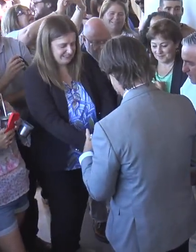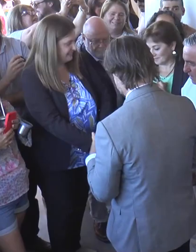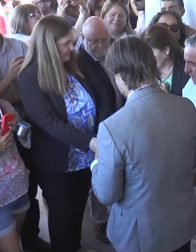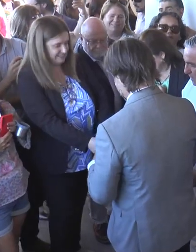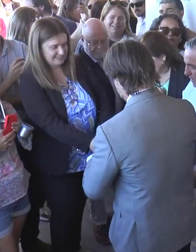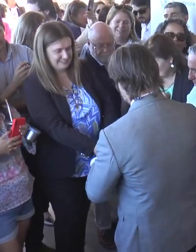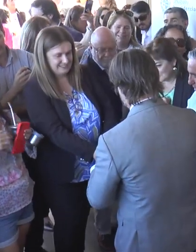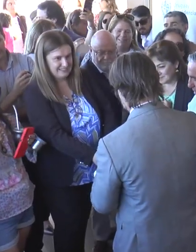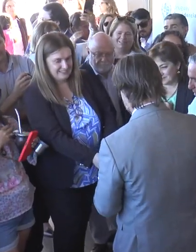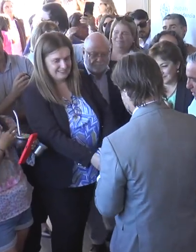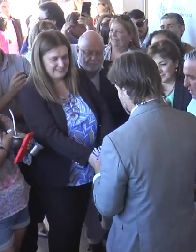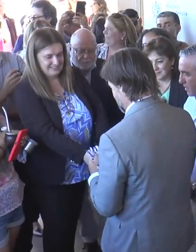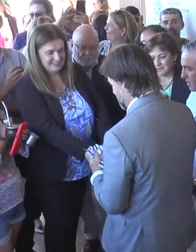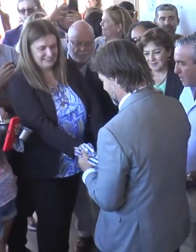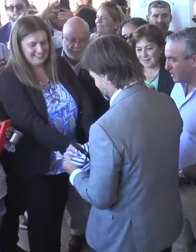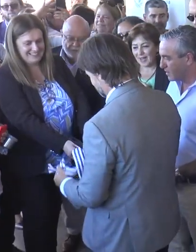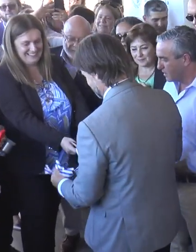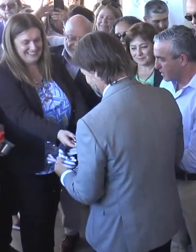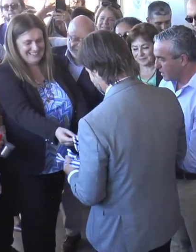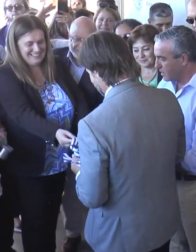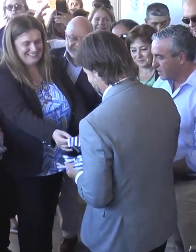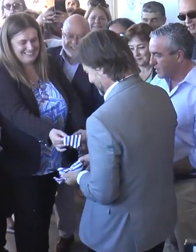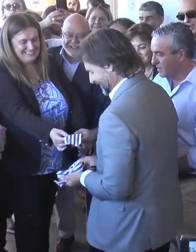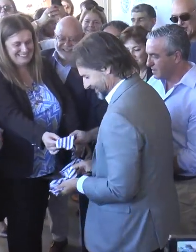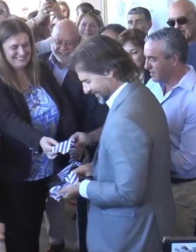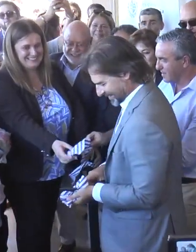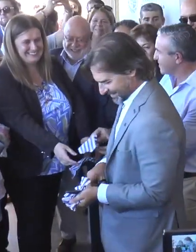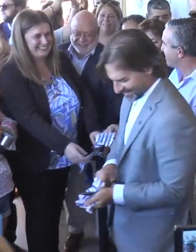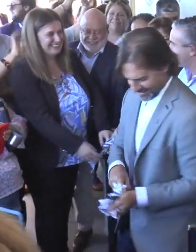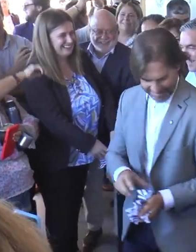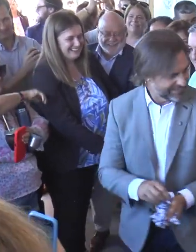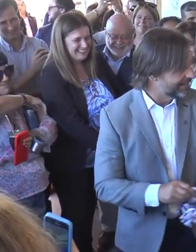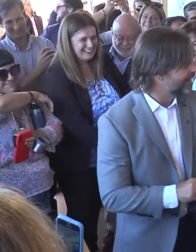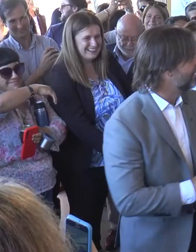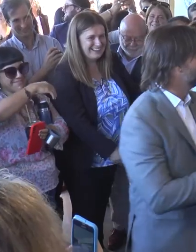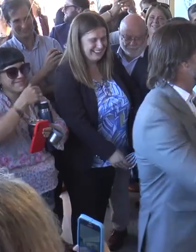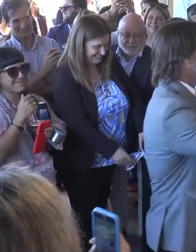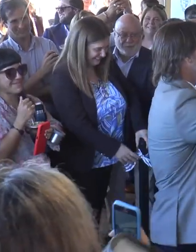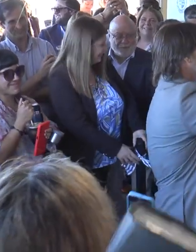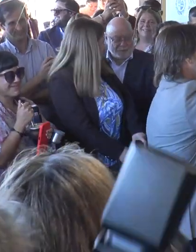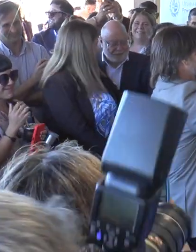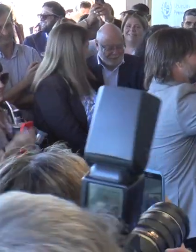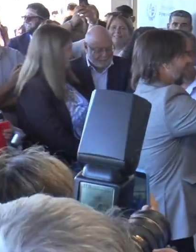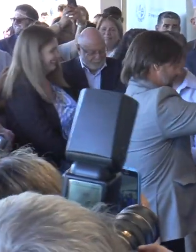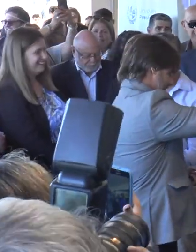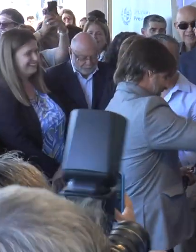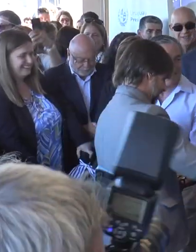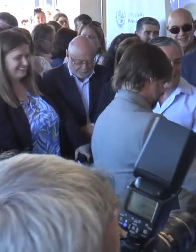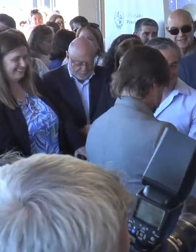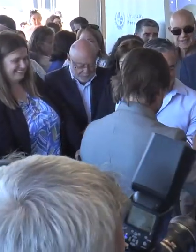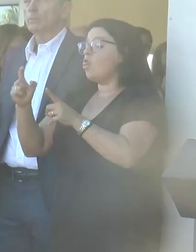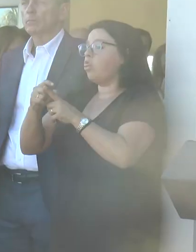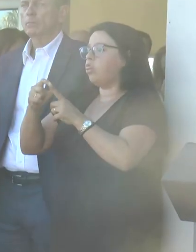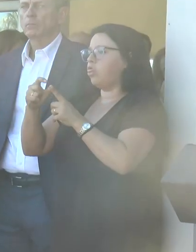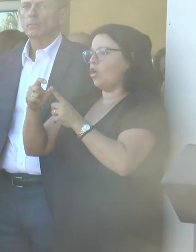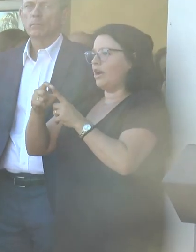La inversión de este centro ronda en el entorno entre 850 a 1 millón de dólares, 850 mil dólares a 1 millón, porque